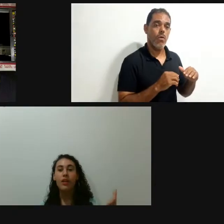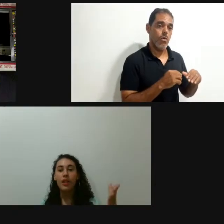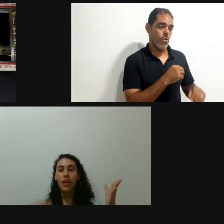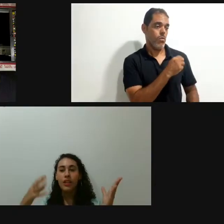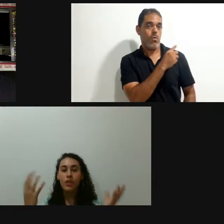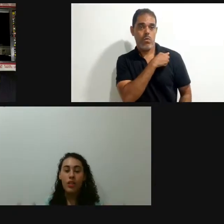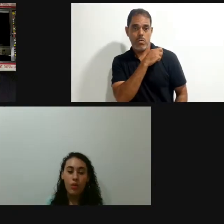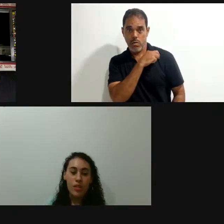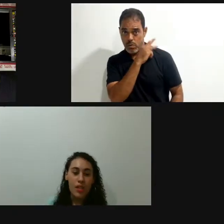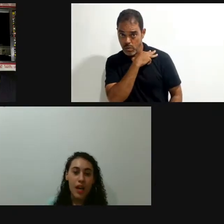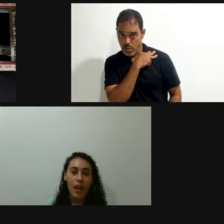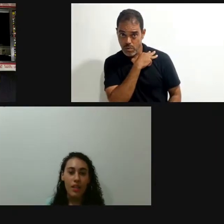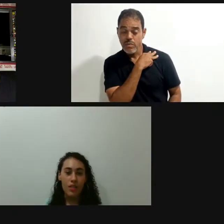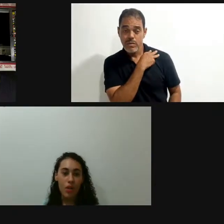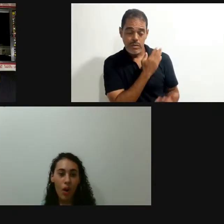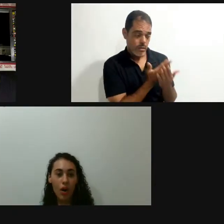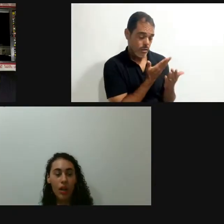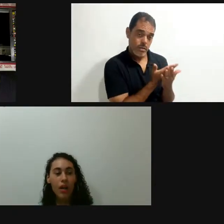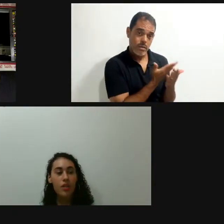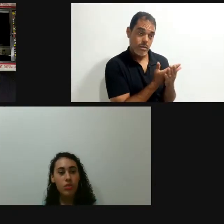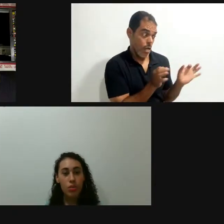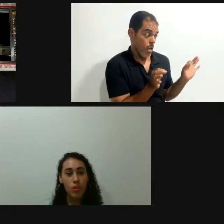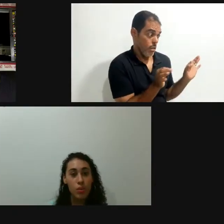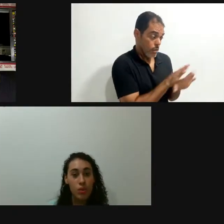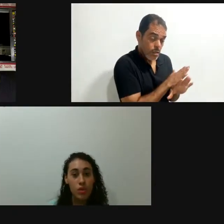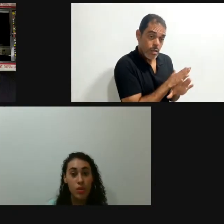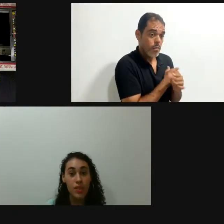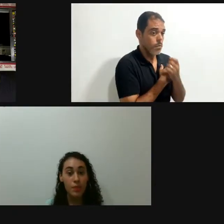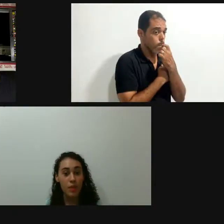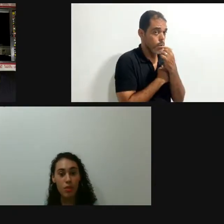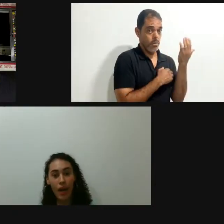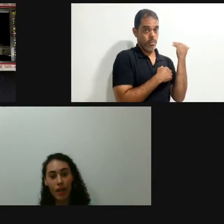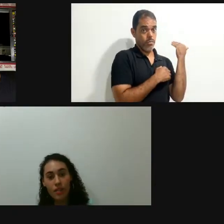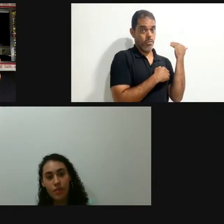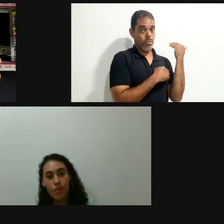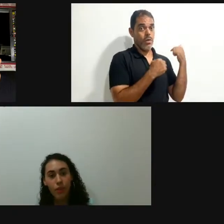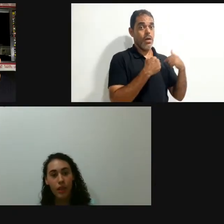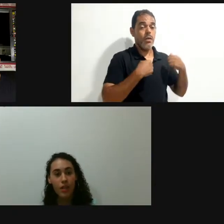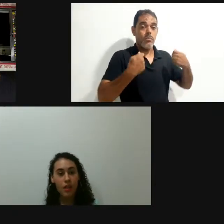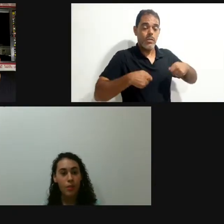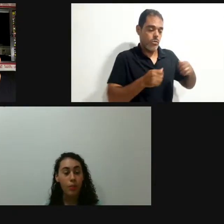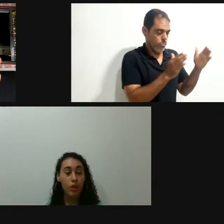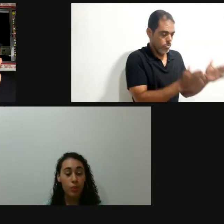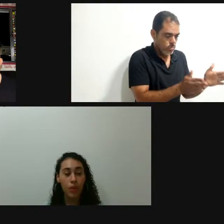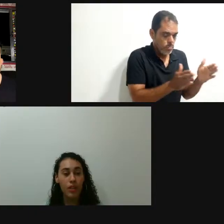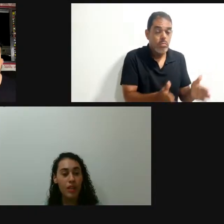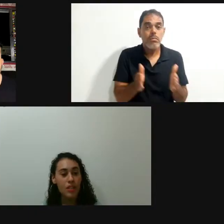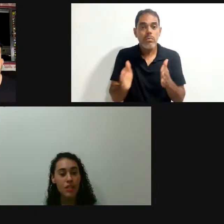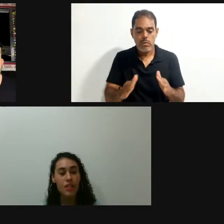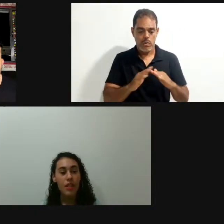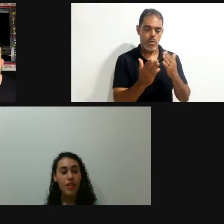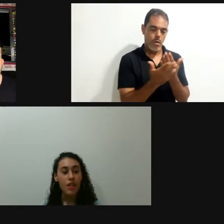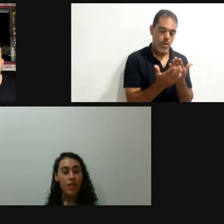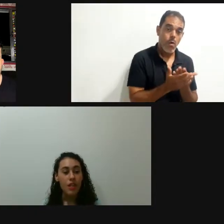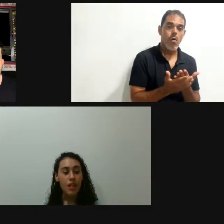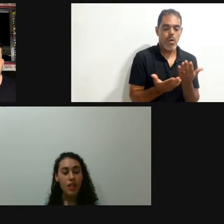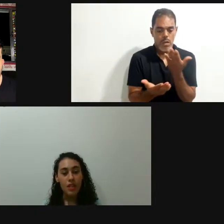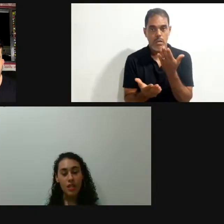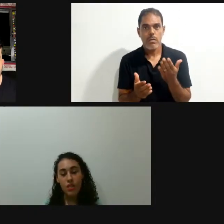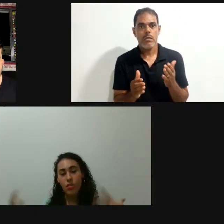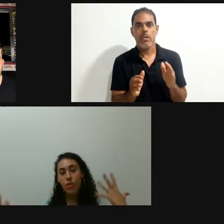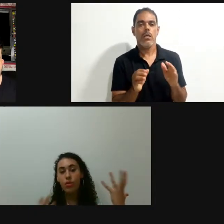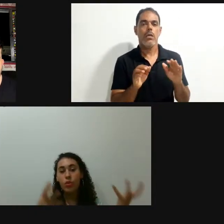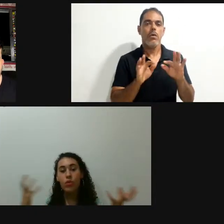estava tendo que conciliar escola, estudos, coisas pessoais que muito importantes.